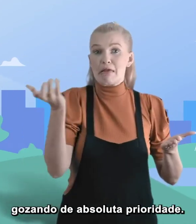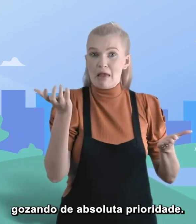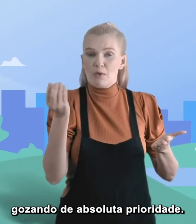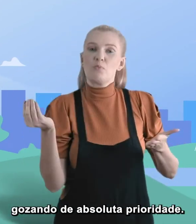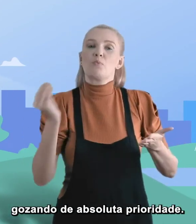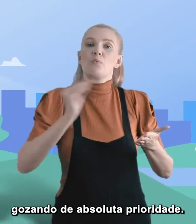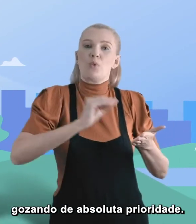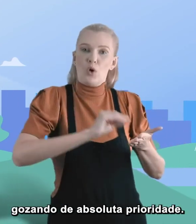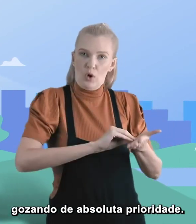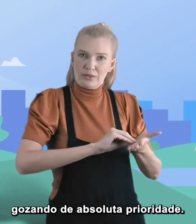absoluta prioridade.